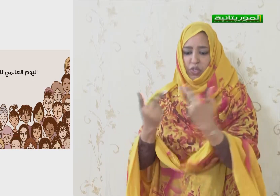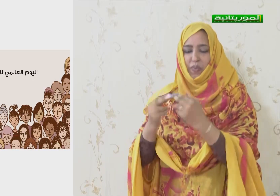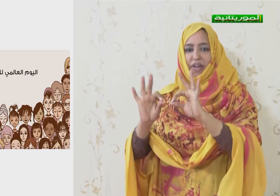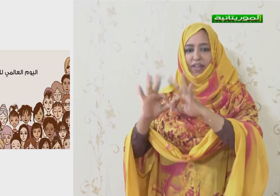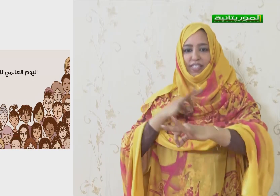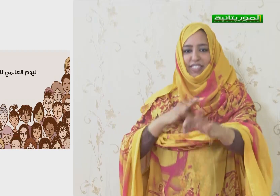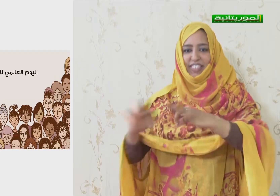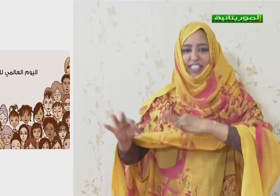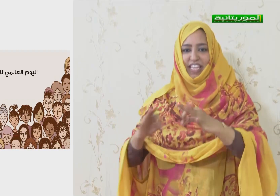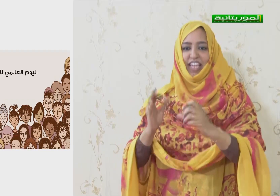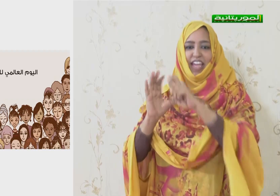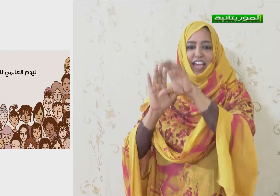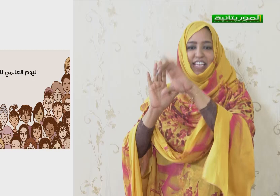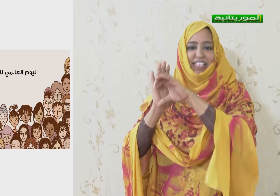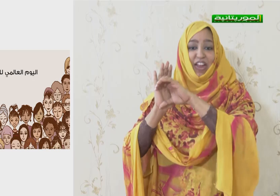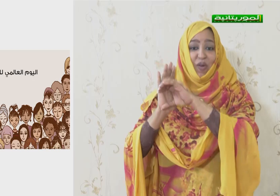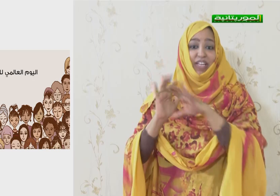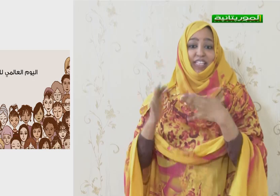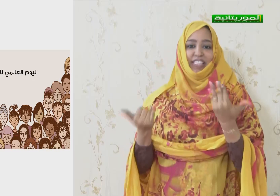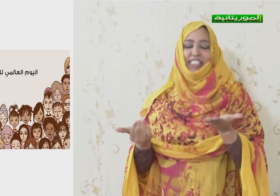الاهتمام بهذا المجال، وذلك